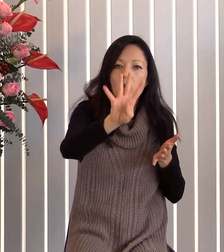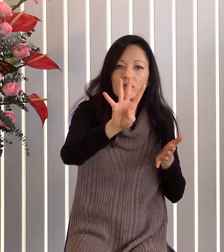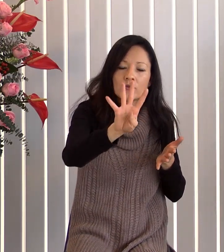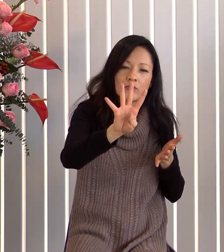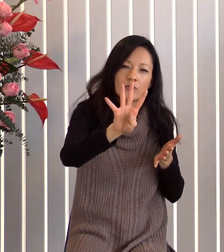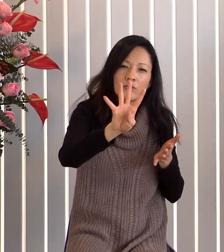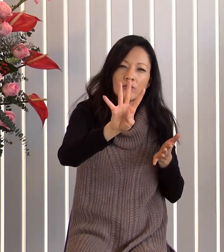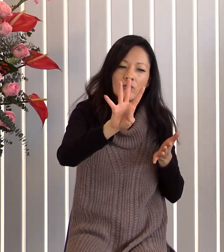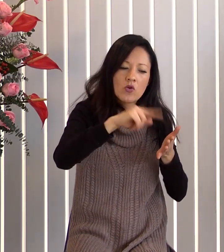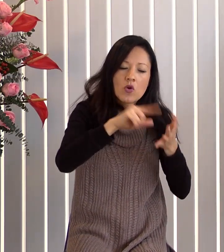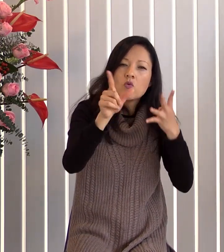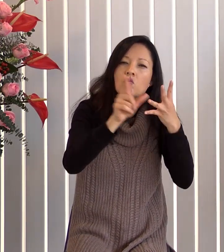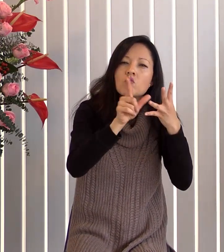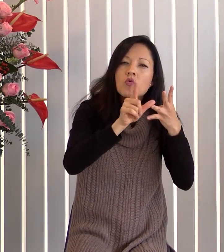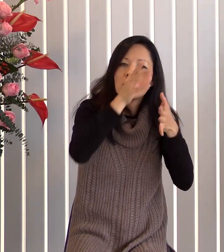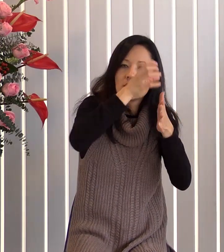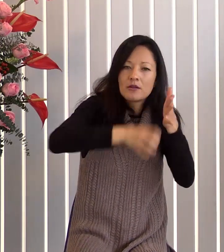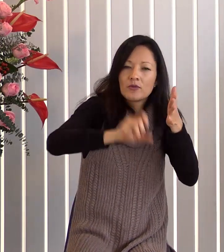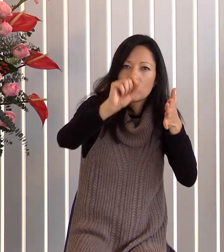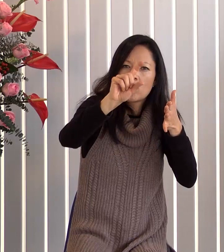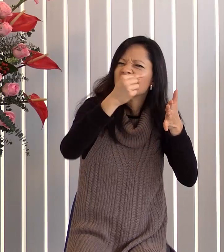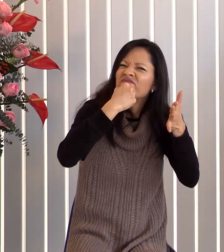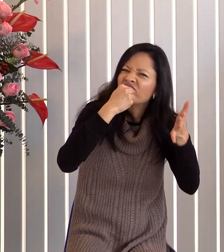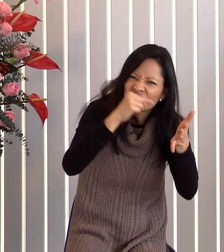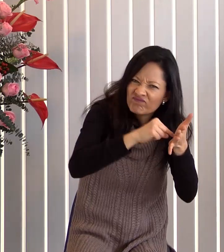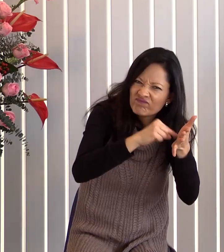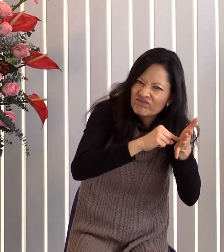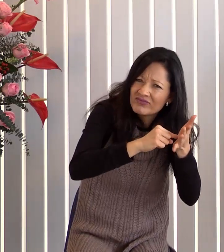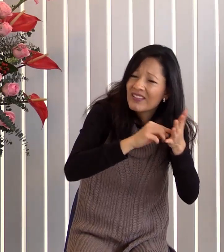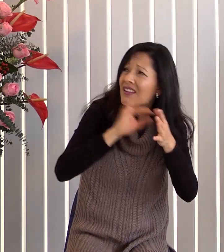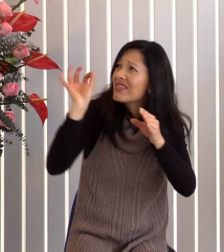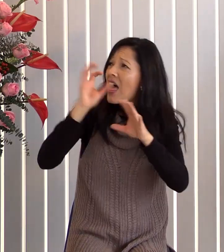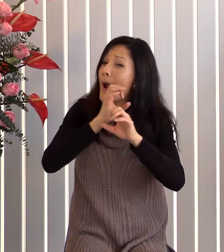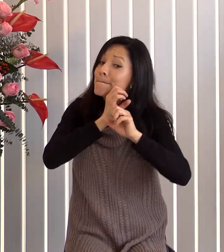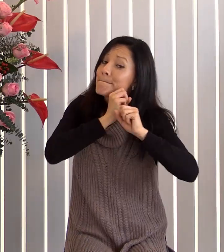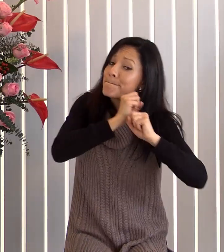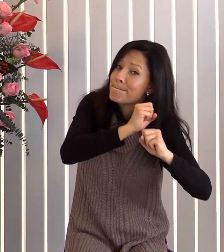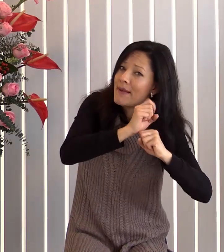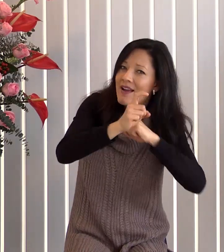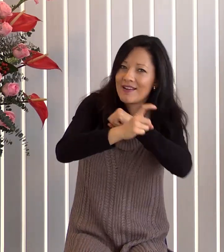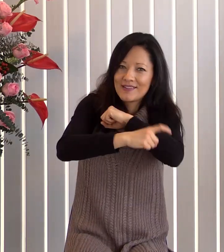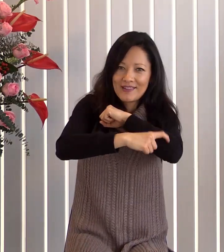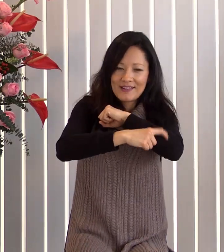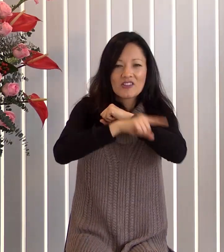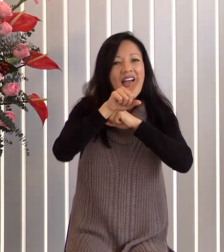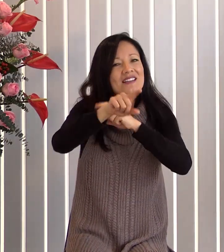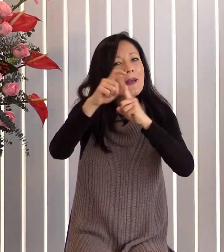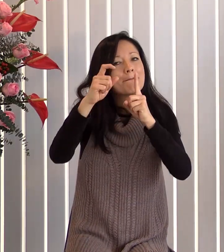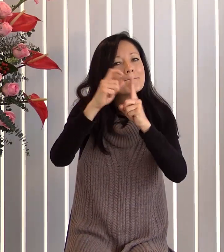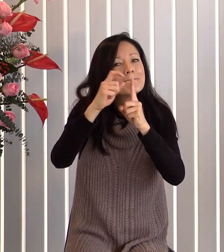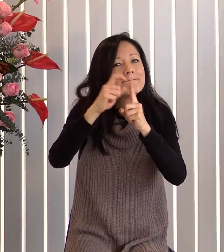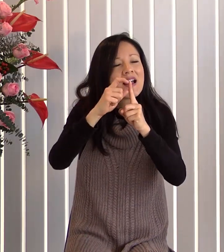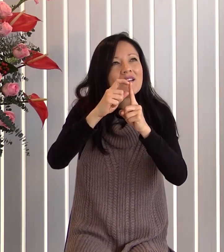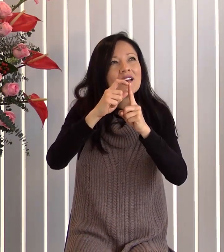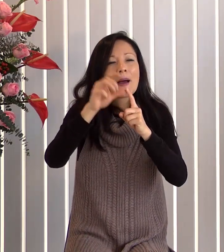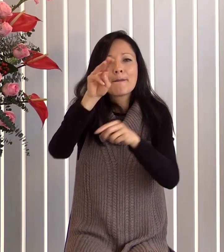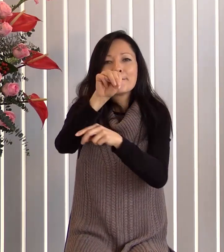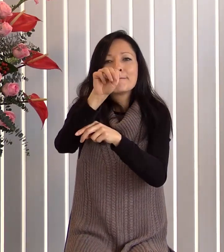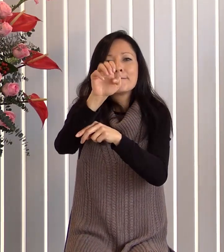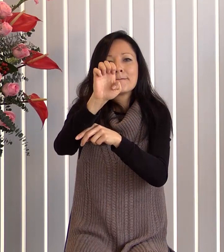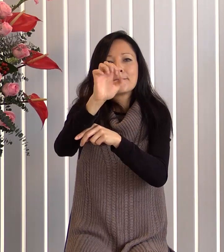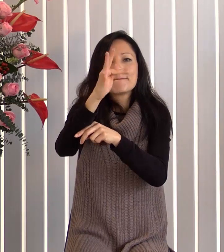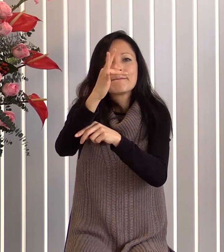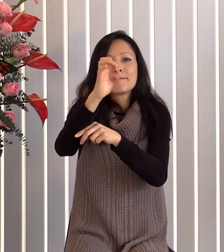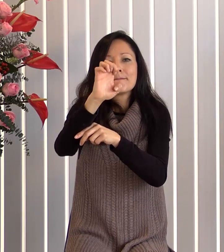4 de Lucas 11, dice, y no nos metas en tentación. La palabra meter